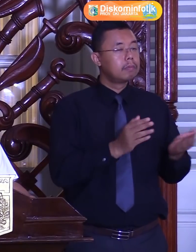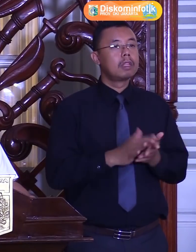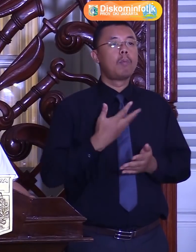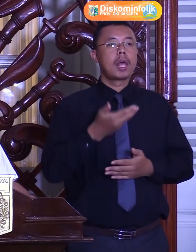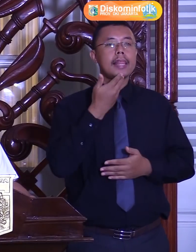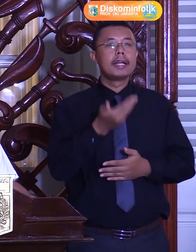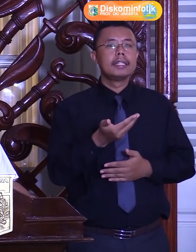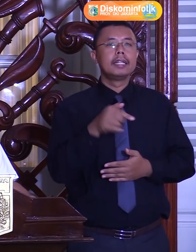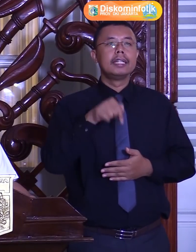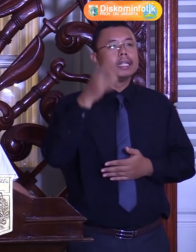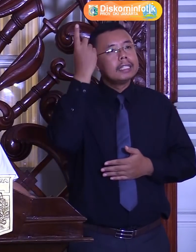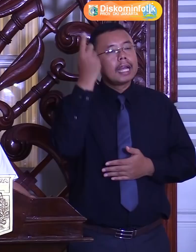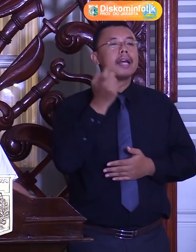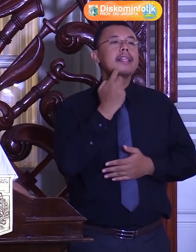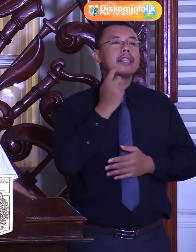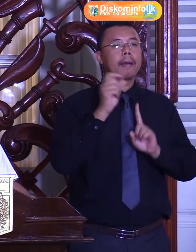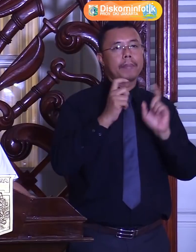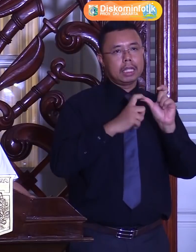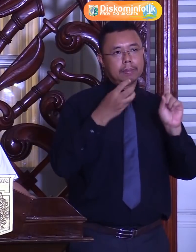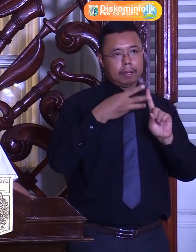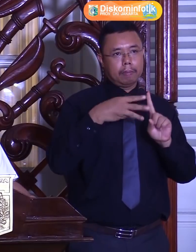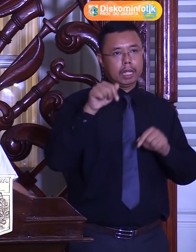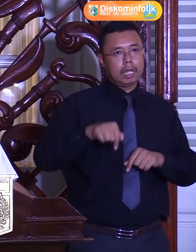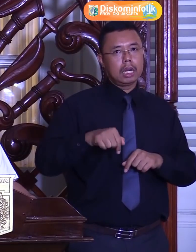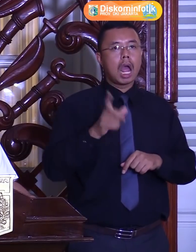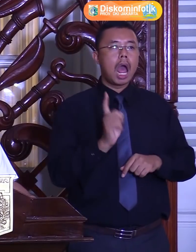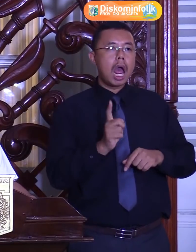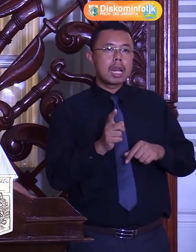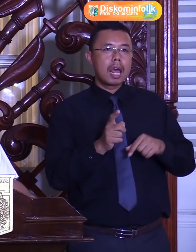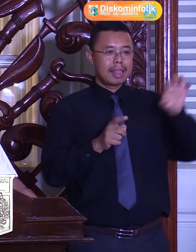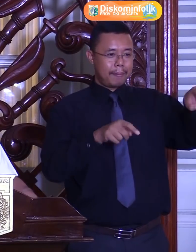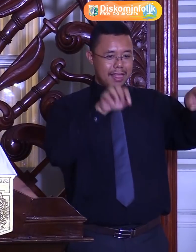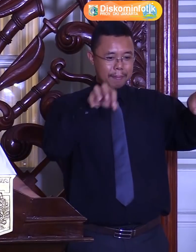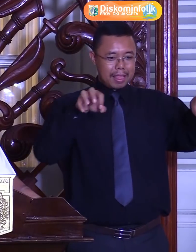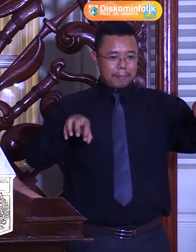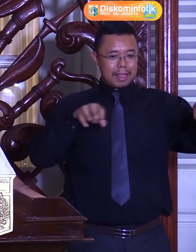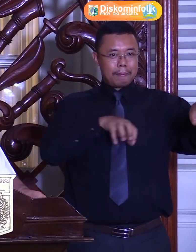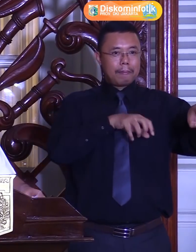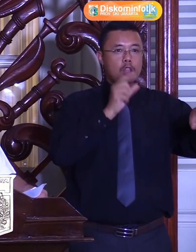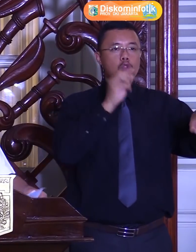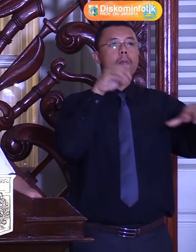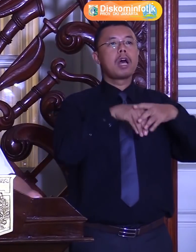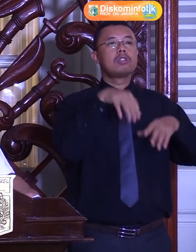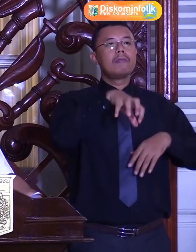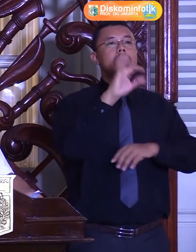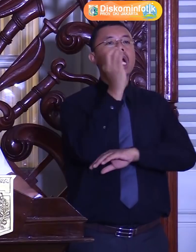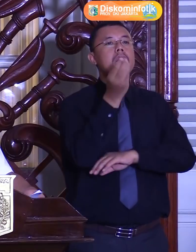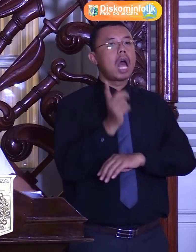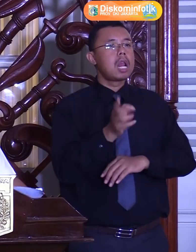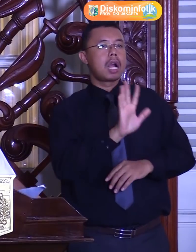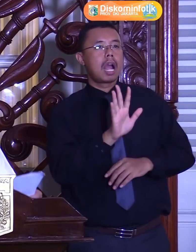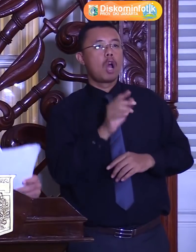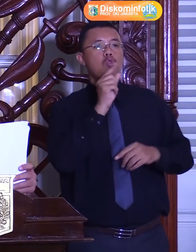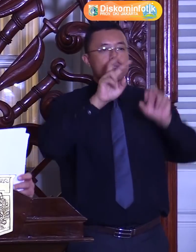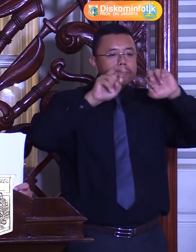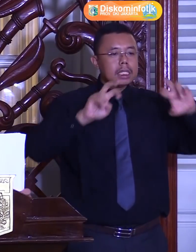pengen nanya Pak, ini rencananya terkait pembatasan ini apakah ada cek-checkpoint di untuk memasuki wilayah Jakarta gitu Pak, untuk